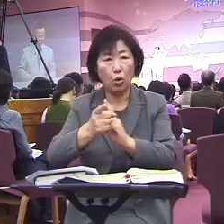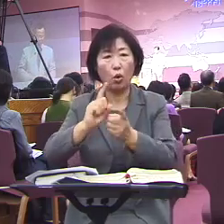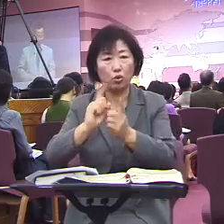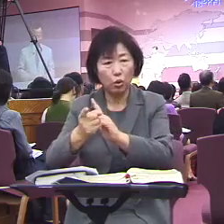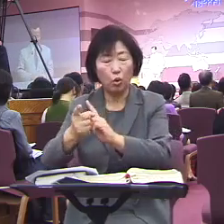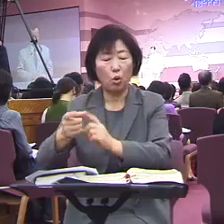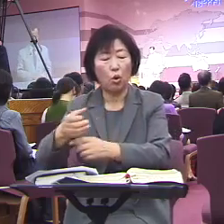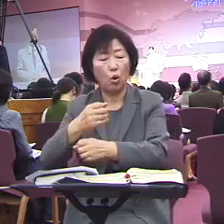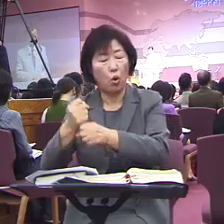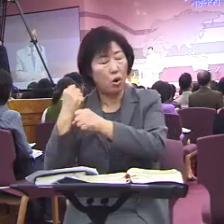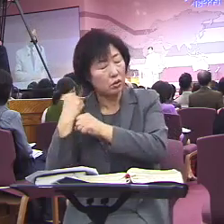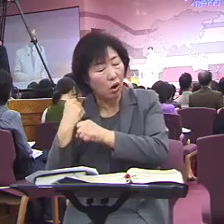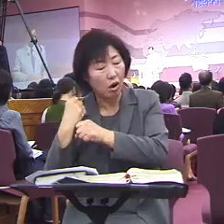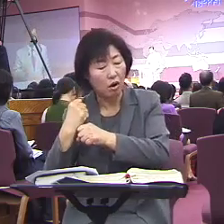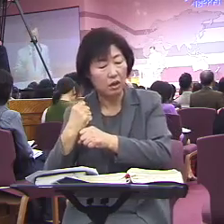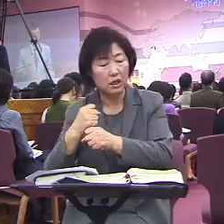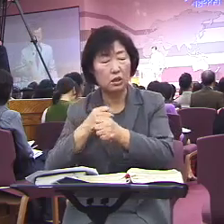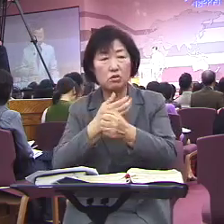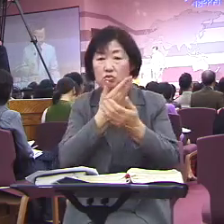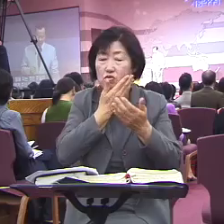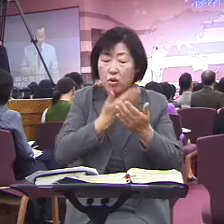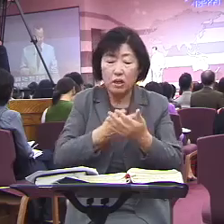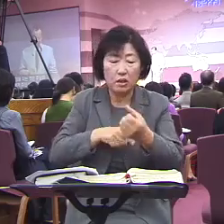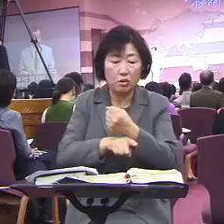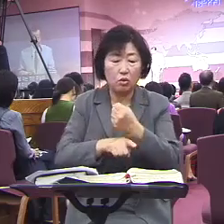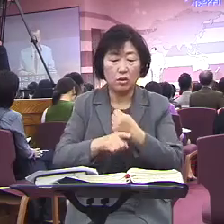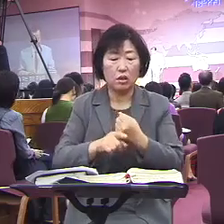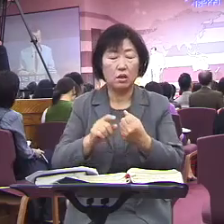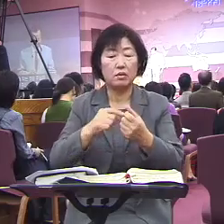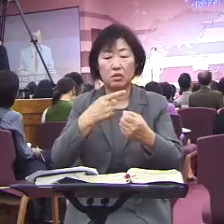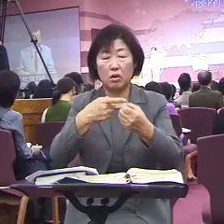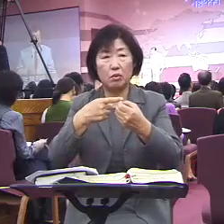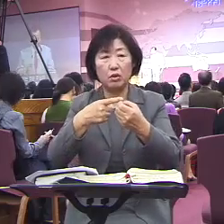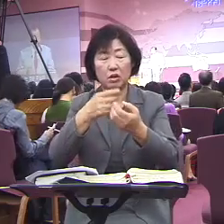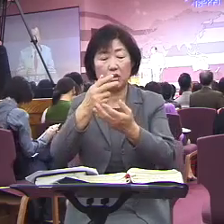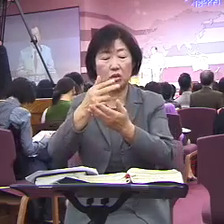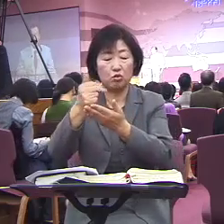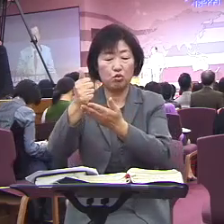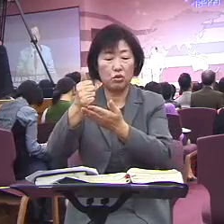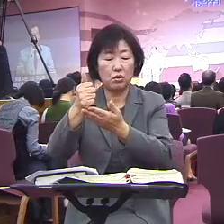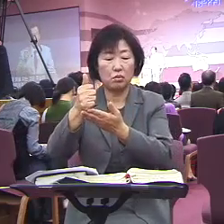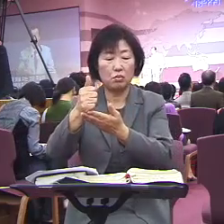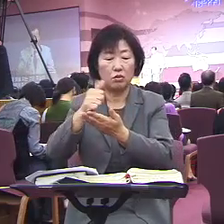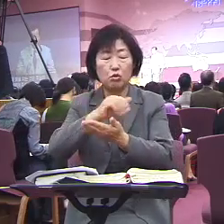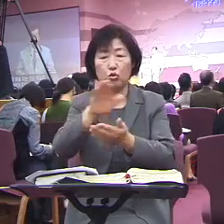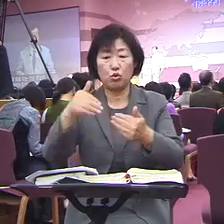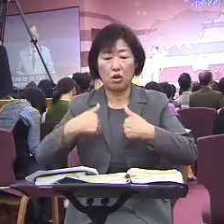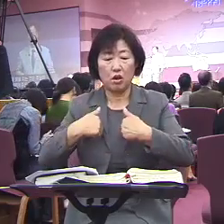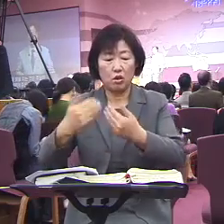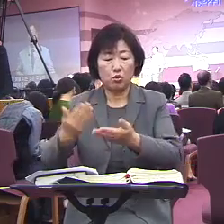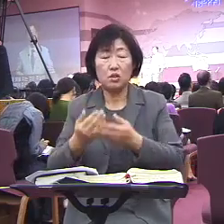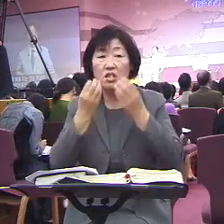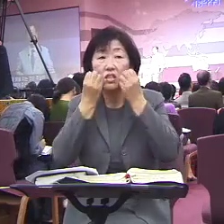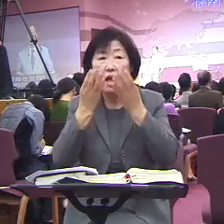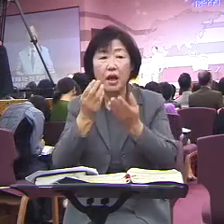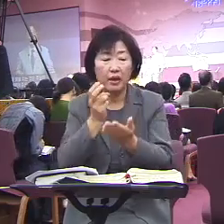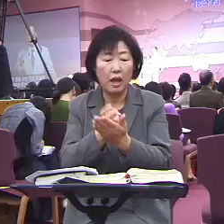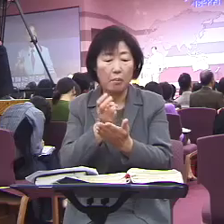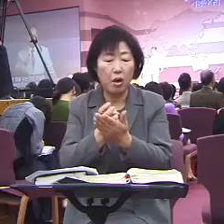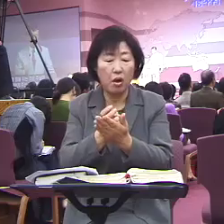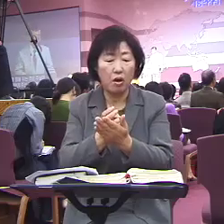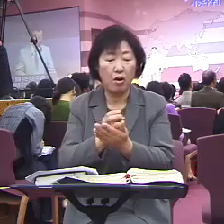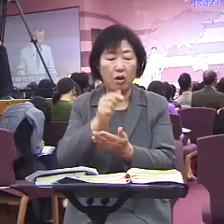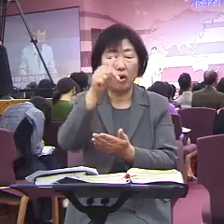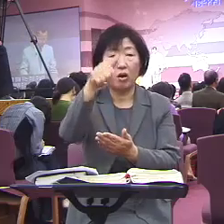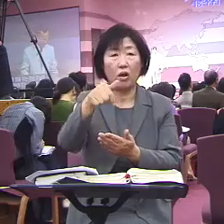중요한 이유들이 있습니다. 첫째로 서로 짐을 지는 것은 주님이 우리에게 주신 새 계명이기 때문입니다.